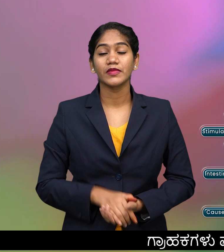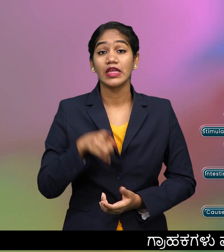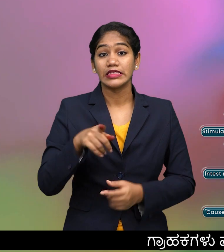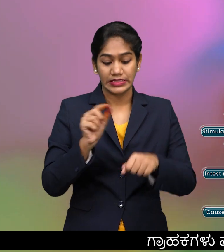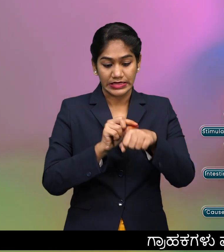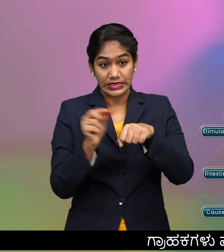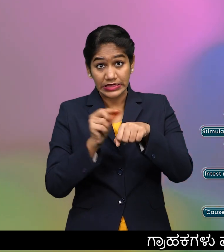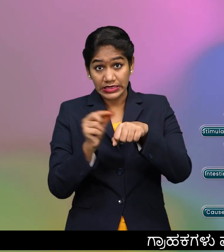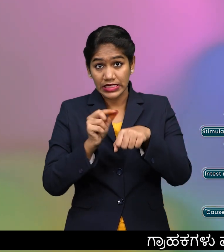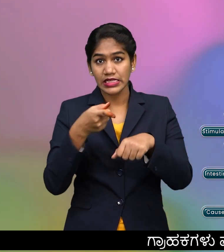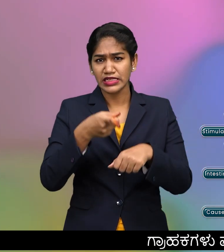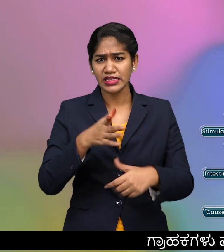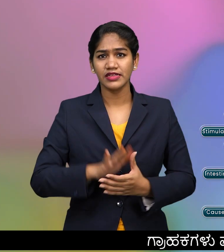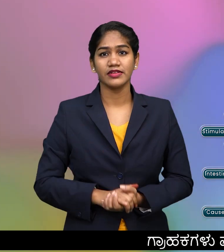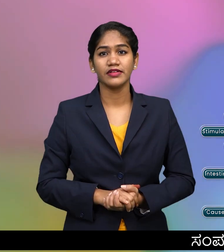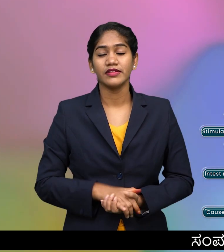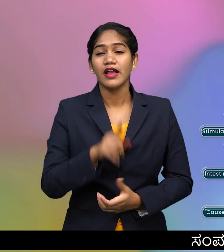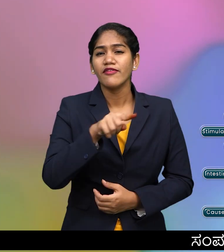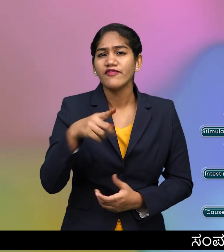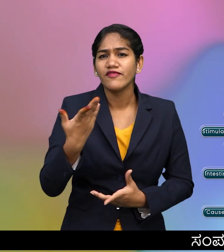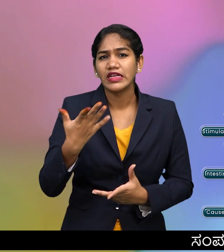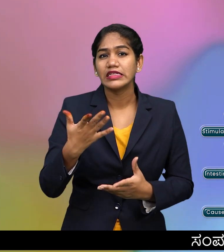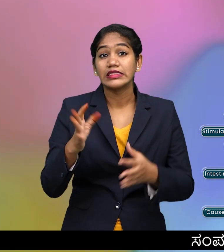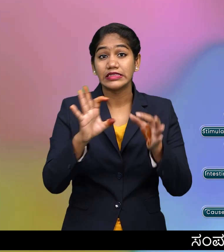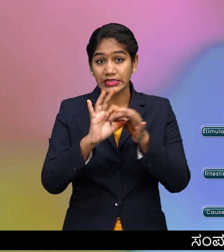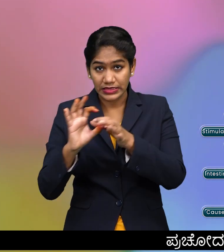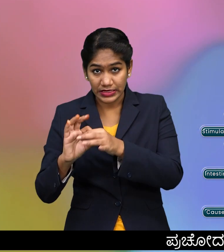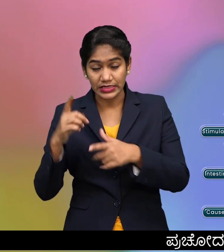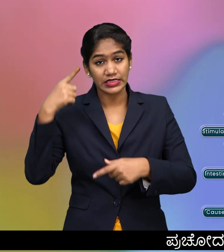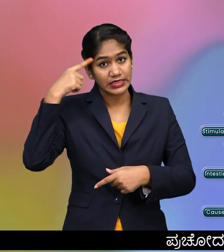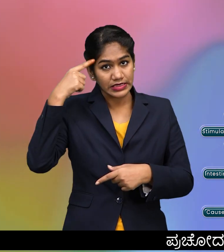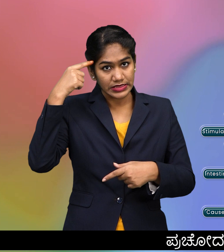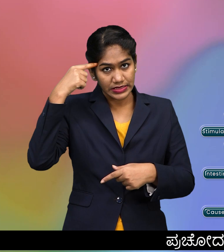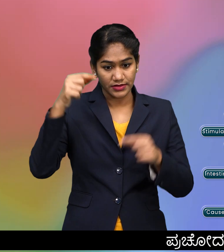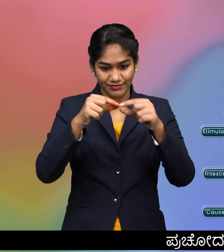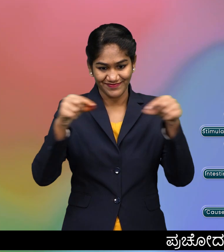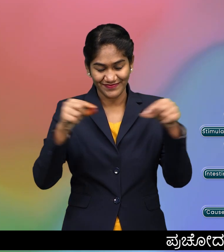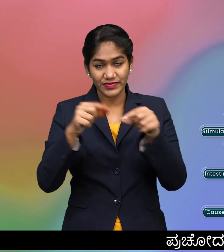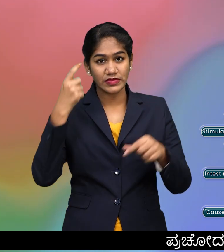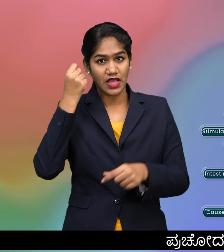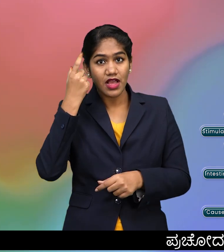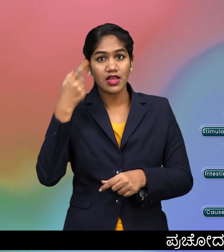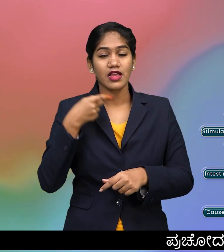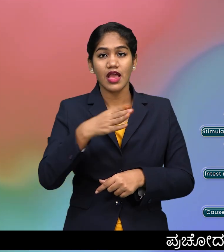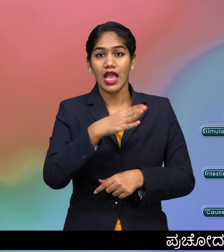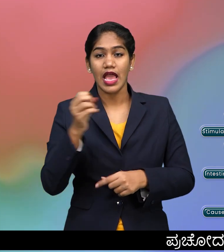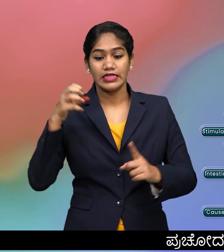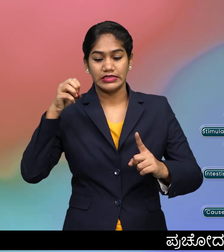ಗ್ರಾಹಕಗಳು ಮತ್ತು ಎಫೆಕ್ಟರ್ಗಳನ್ನು ಸಂಪರ್ಕಿಸುವ ಮತ್ತು ಪ್ರಚೋದನೆಗಳ ಪ್ರಸರಣದಲ್ಲಿ